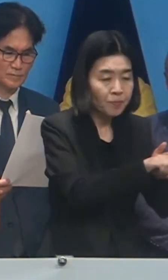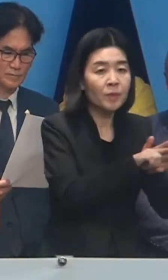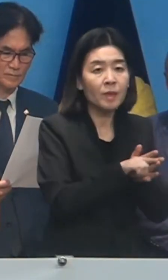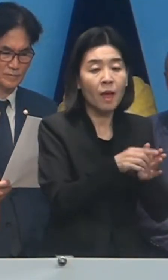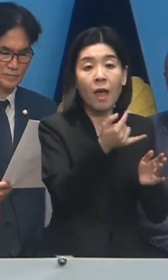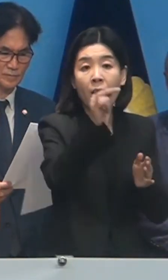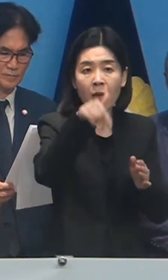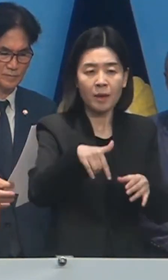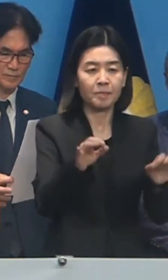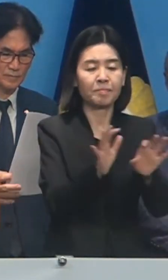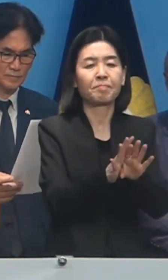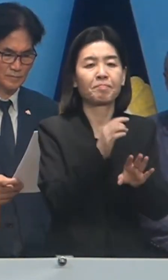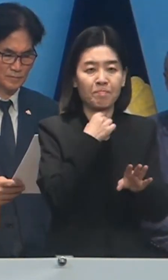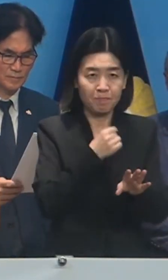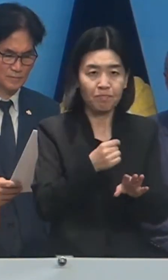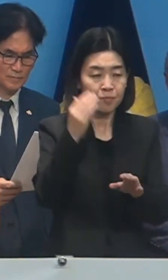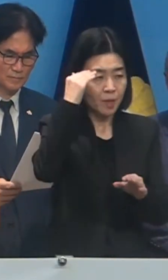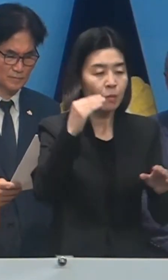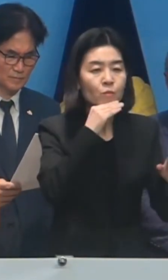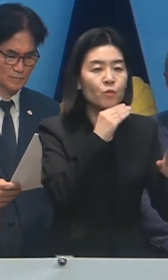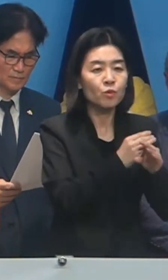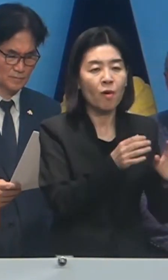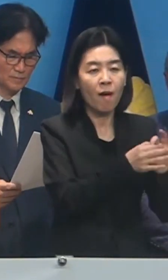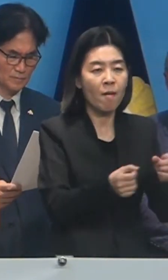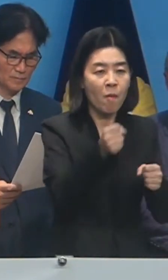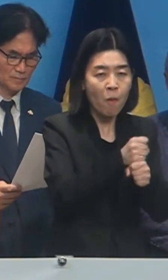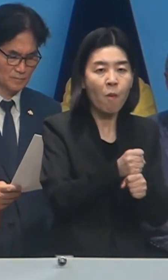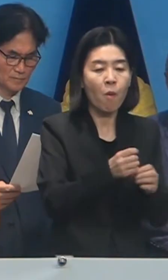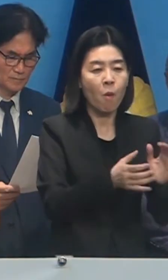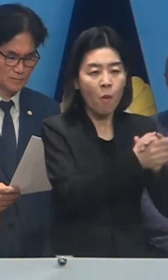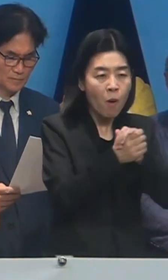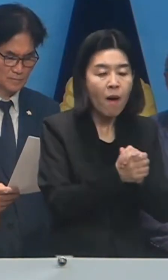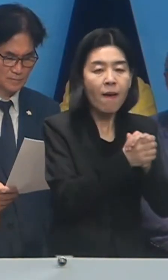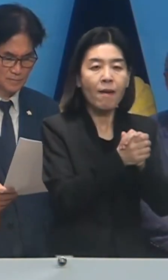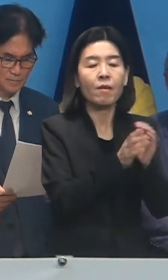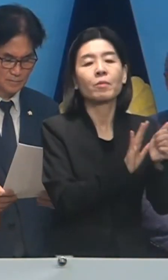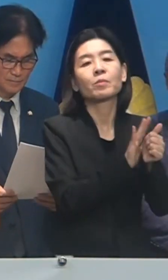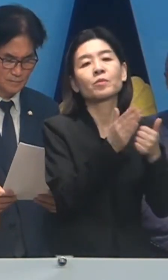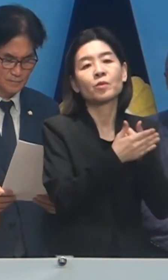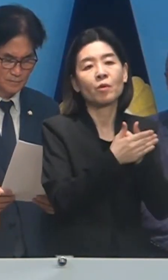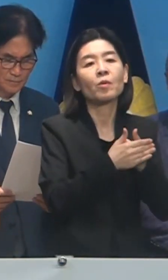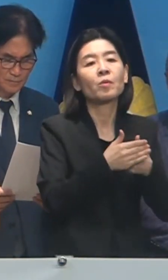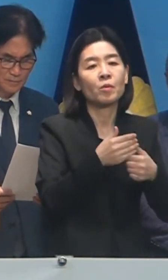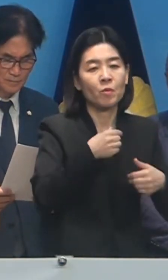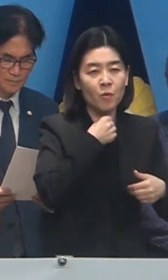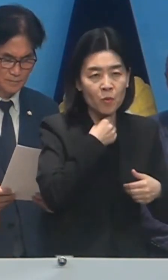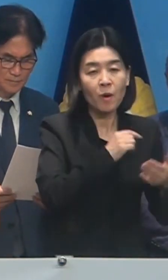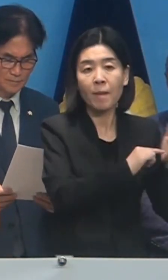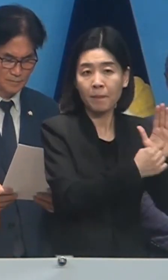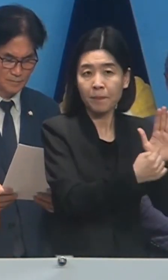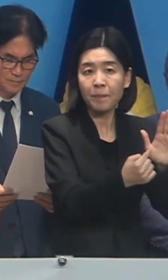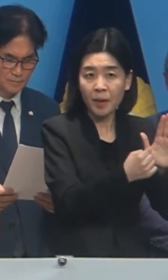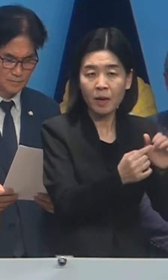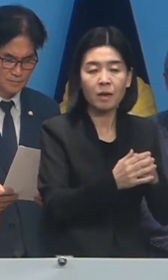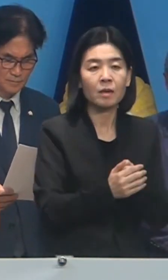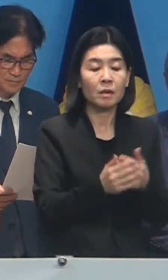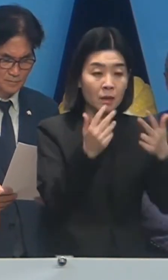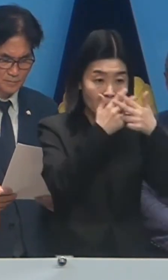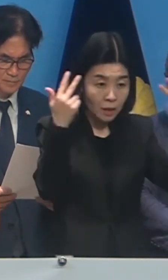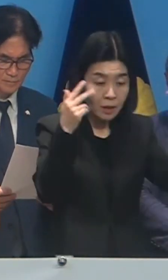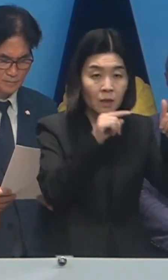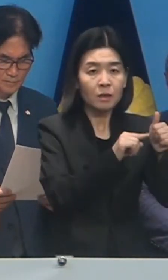아래 남북관계 복원 및 화해 협력으로의 전환을 추진한다는 구상이다. 이와 관련 이재명